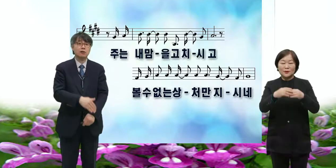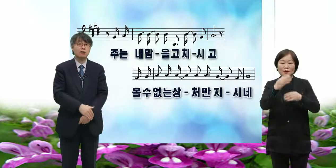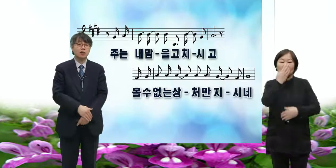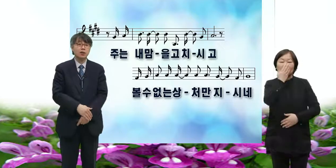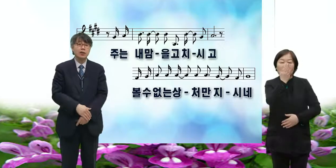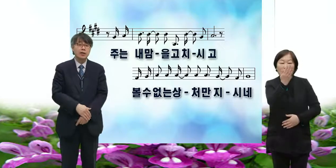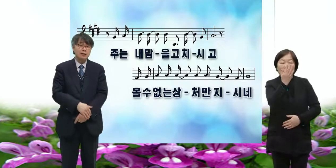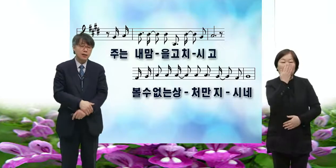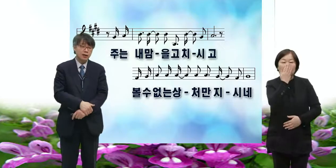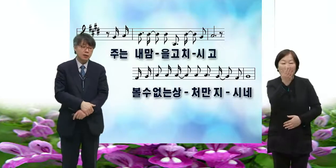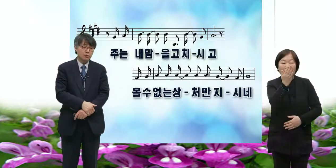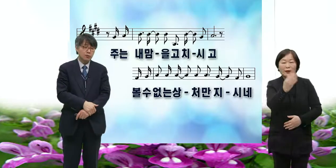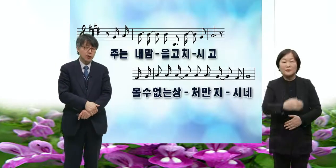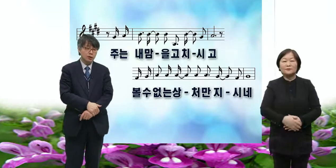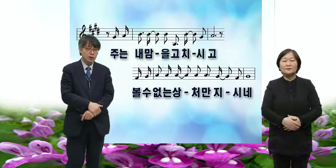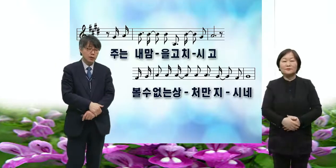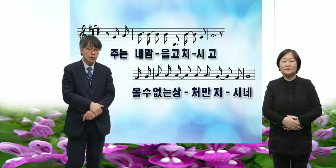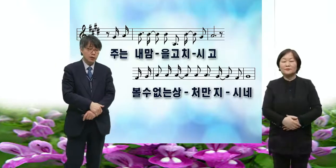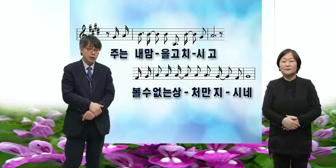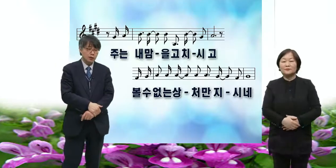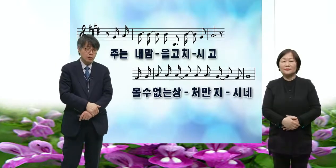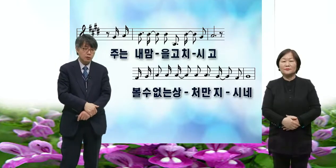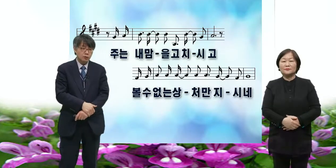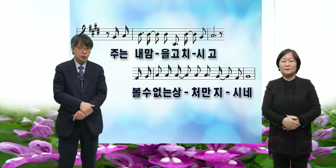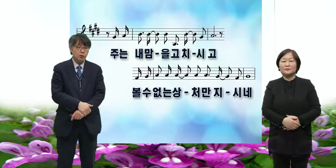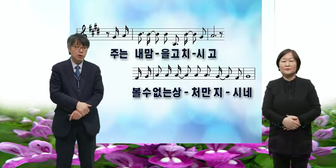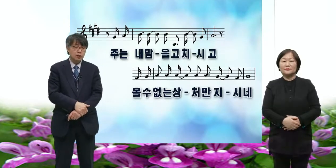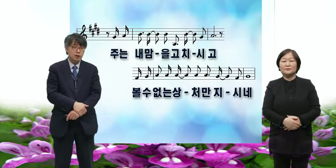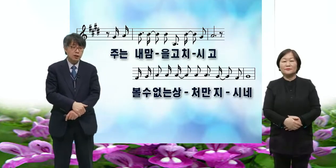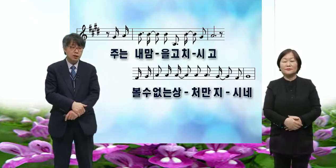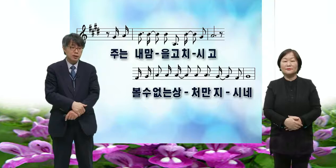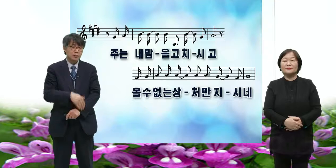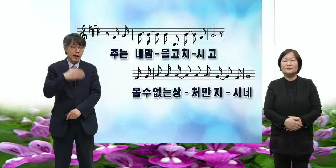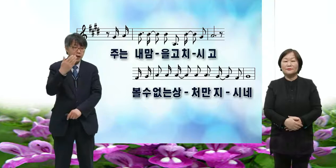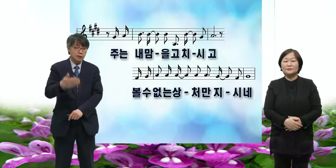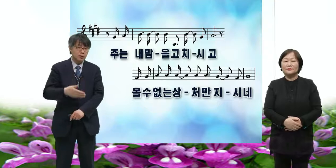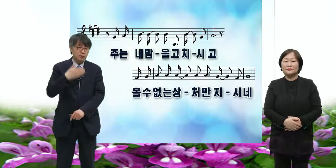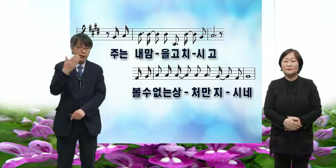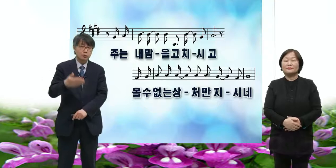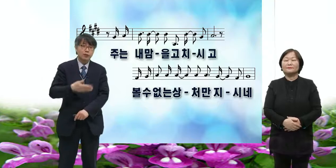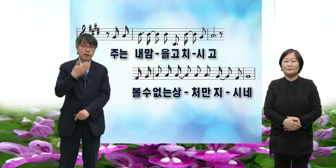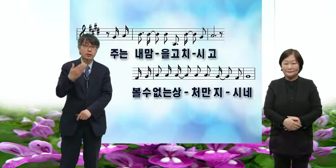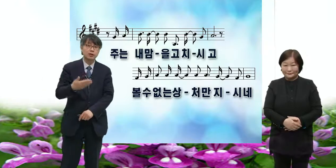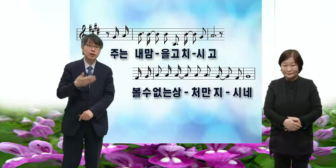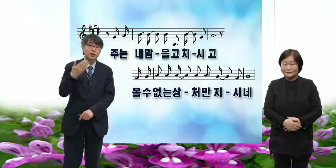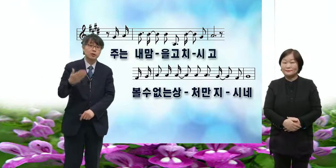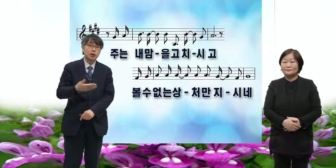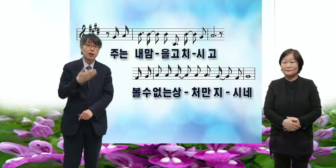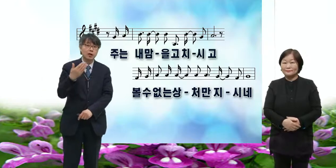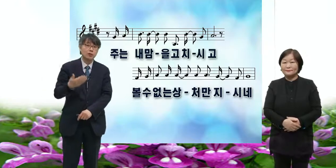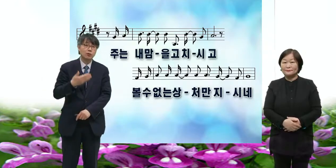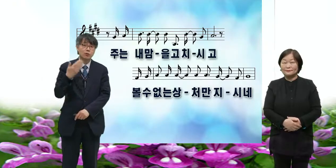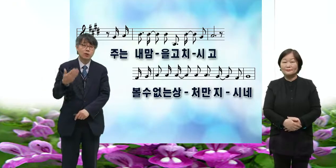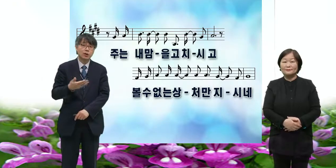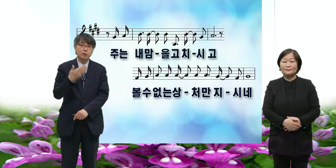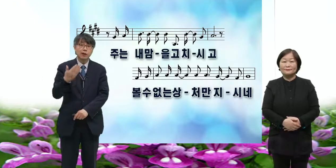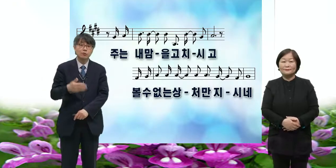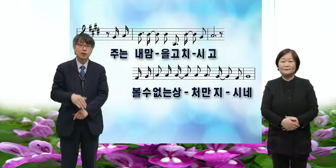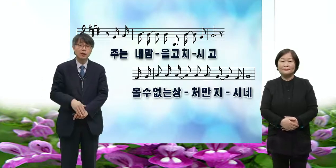거거든요. 예전에 우리가 이제 농인들이 이제 말하는 걸 많이 훈련했어요. 청인들하고 대화하려고 이렇게 많이 훈련하다